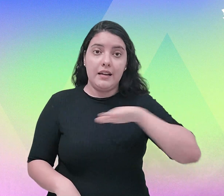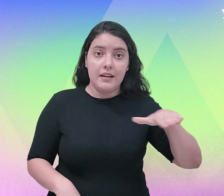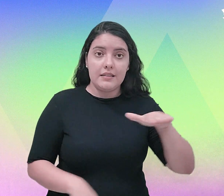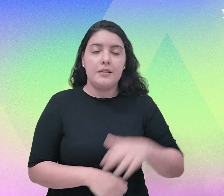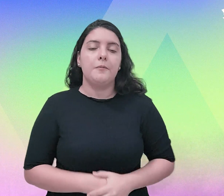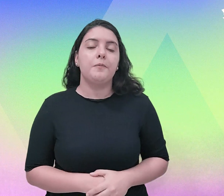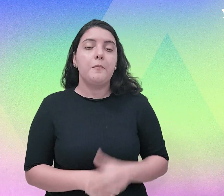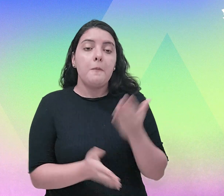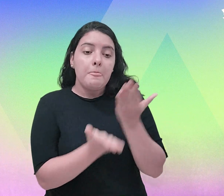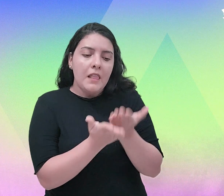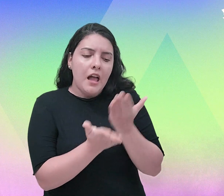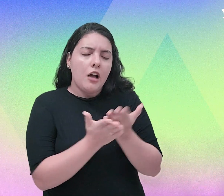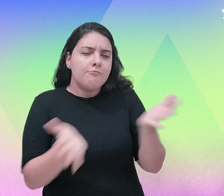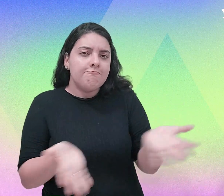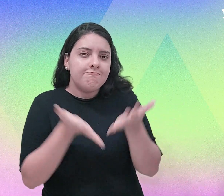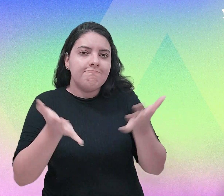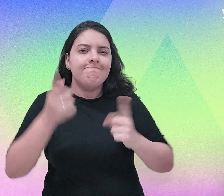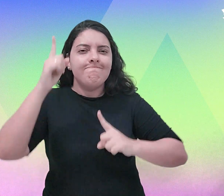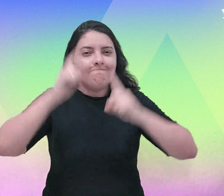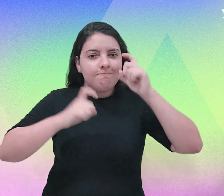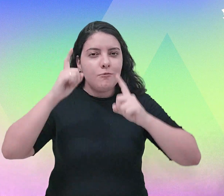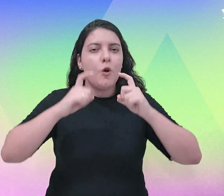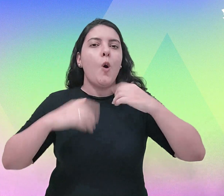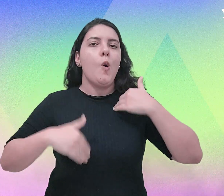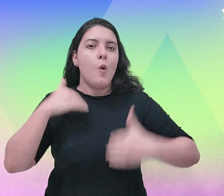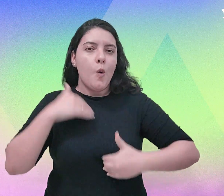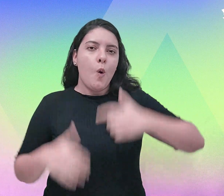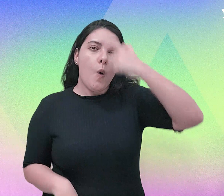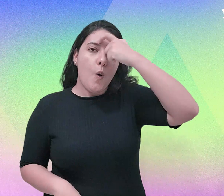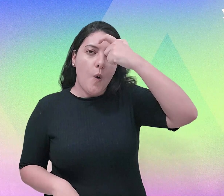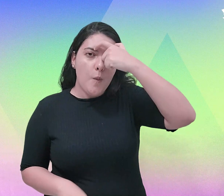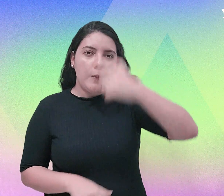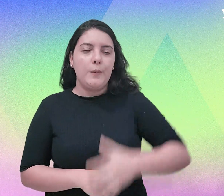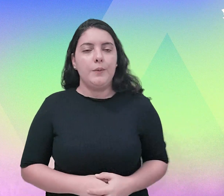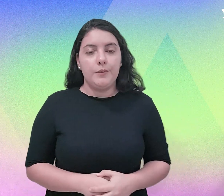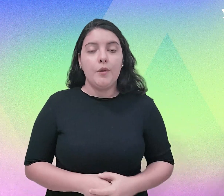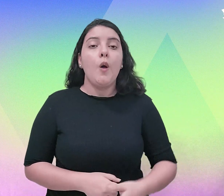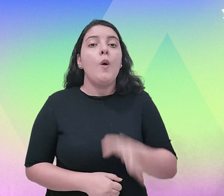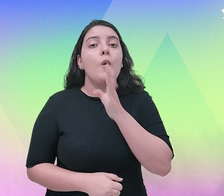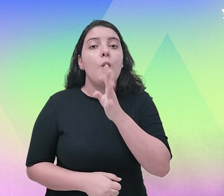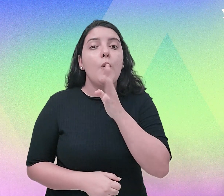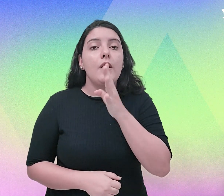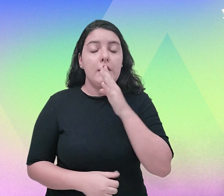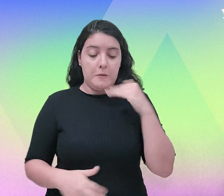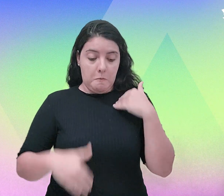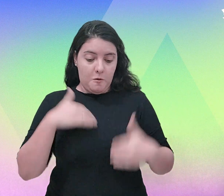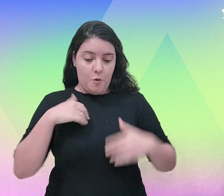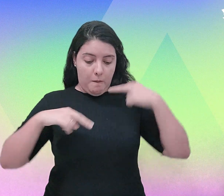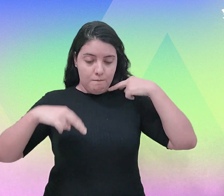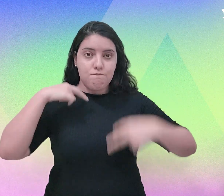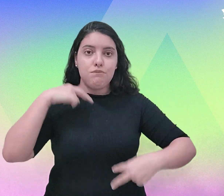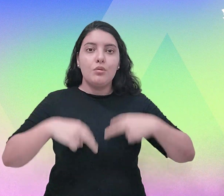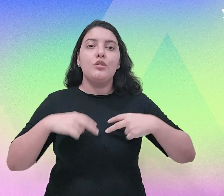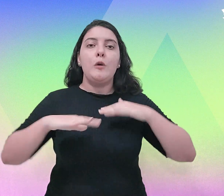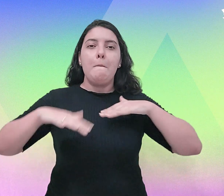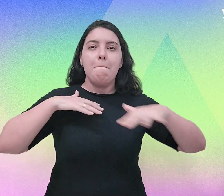as aulas estimulam expressividade a consciência corporal o conhecimento sobre o corpo e suas várias formas de